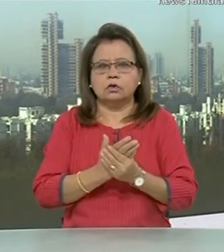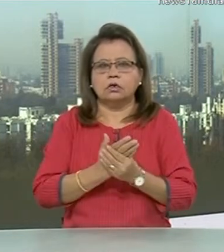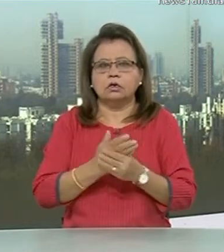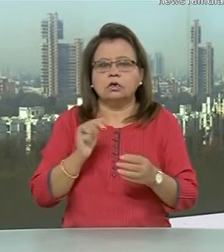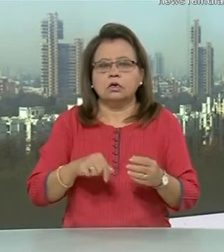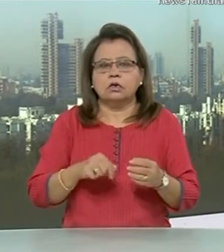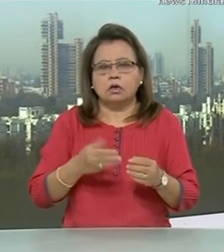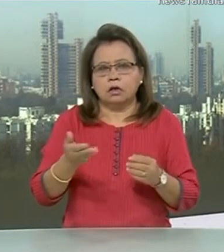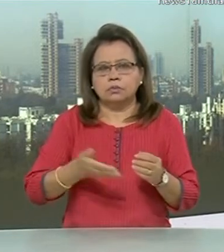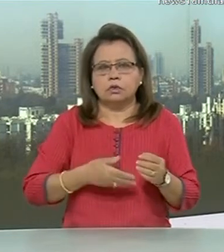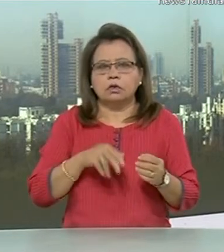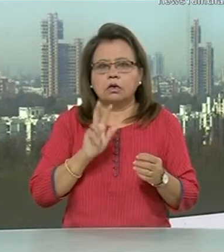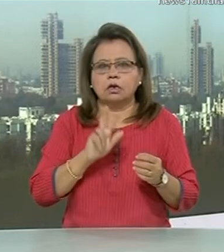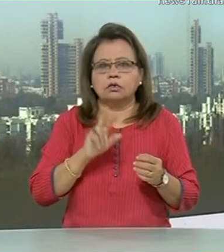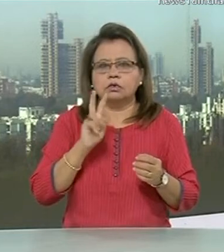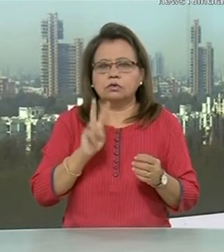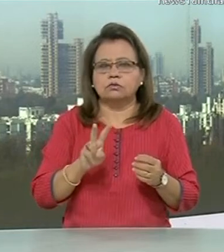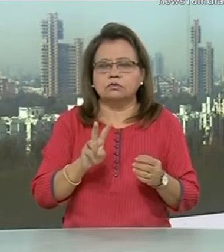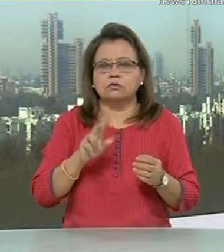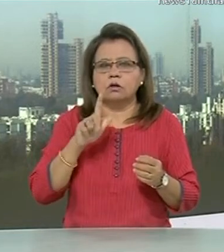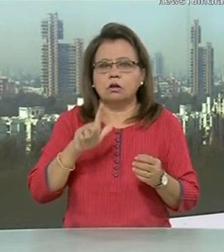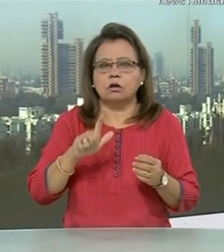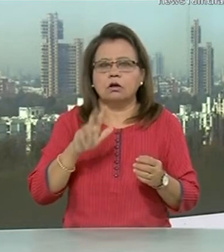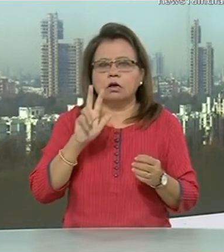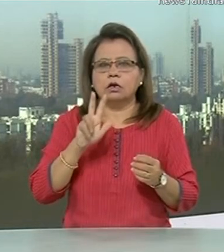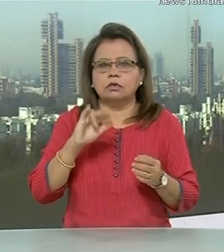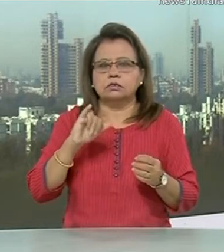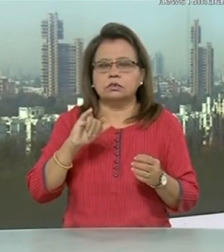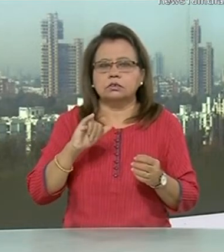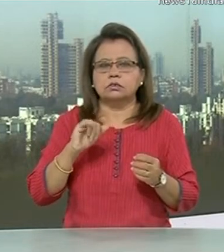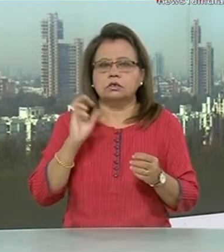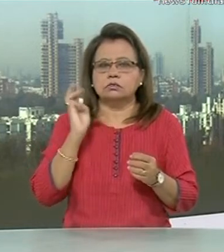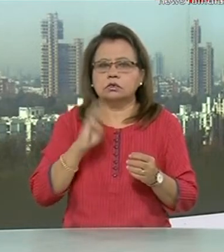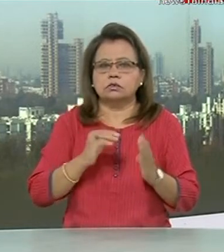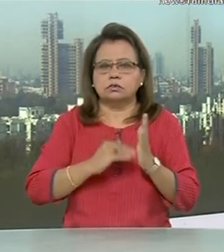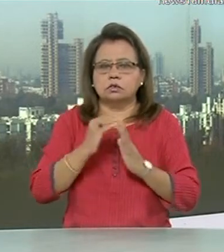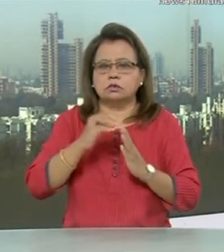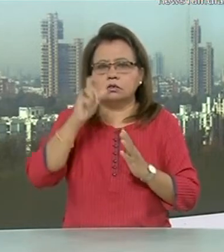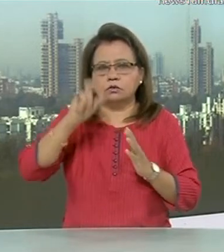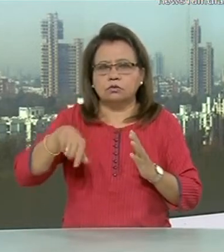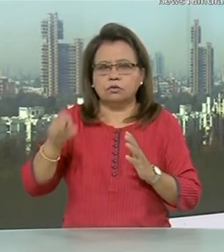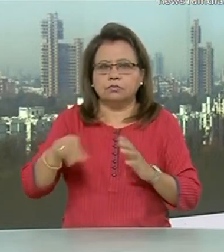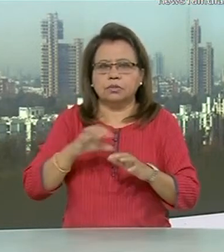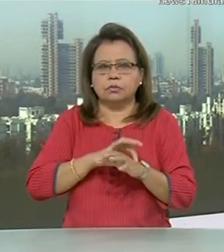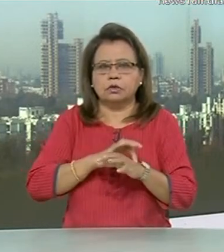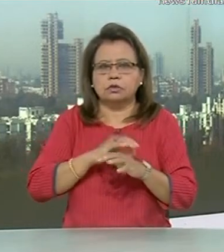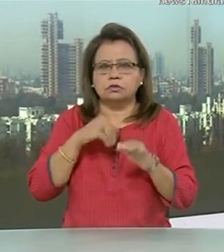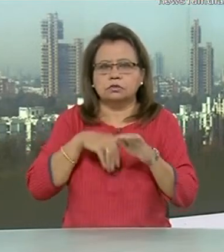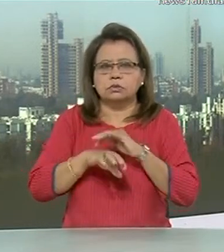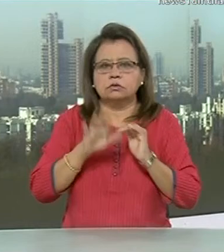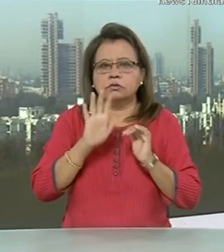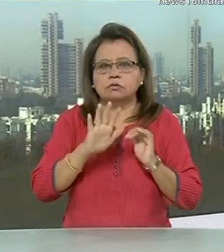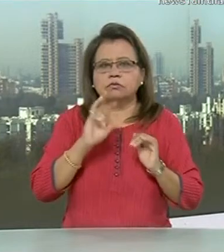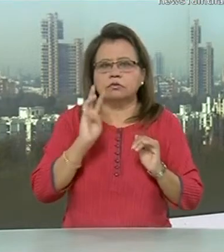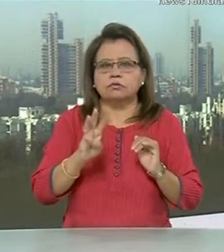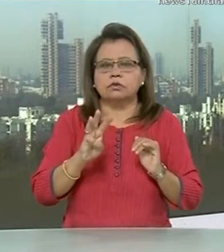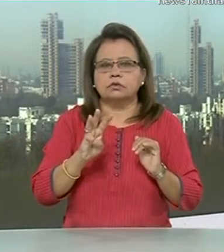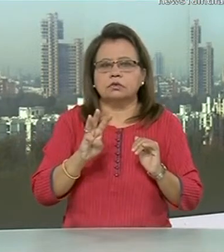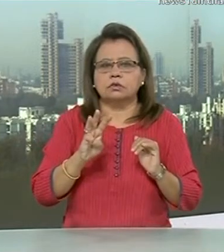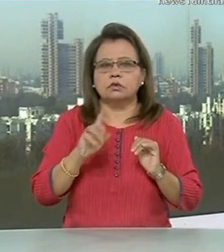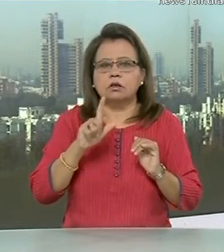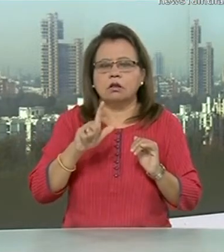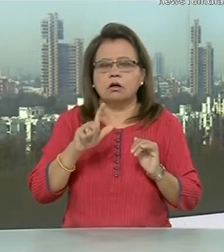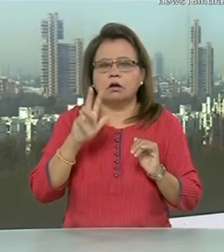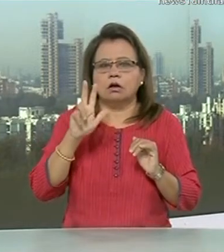है यह अब तक 82 लाख 86 हजार से ज्यादा लोग संक्रमित हो चुके हैं जिसमें से 56